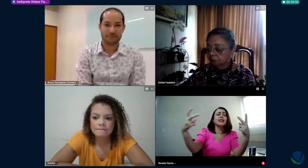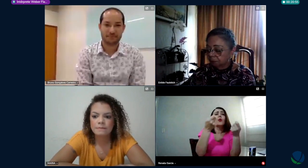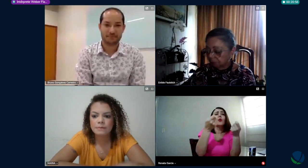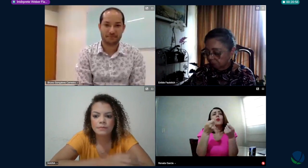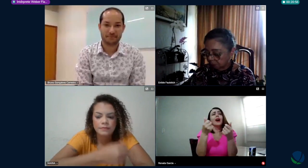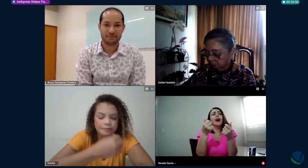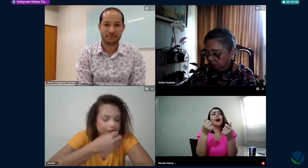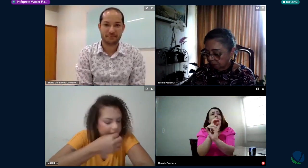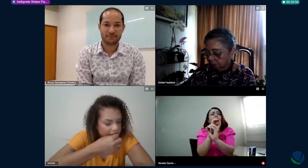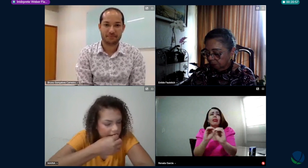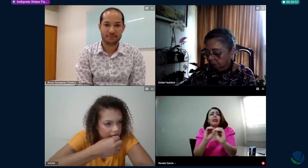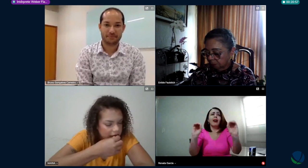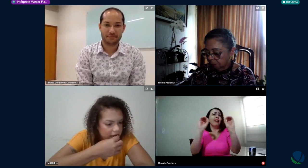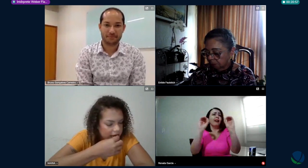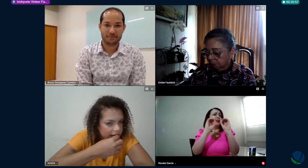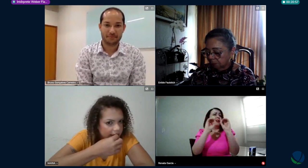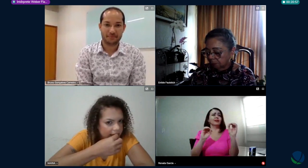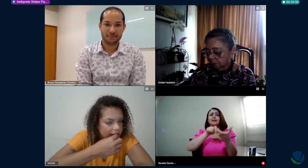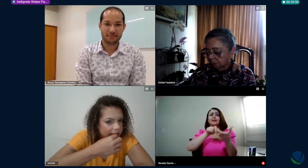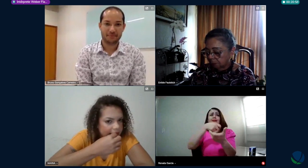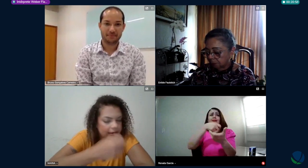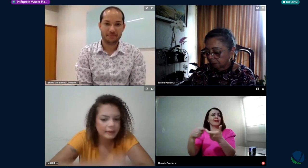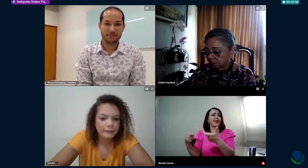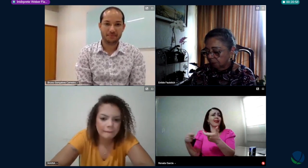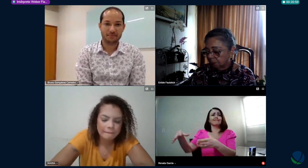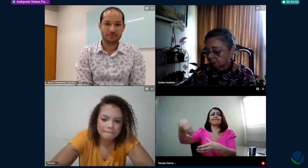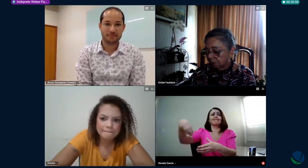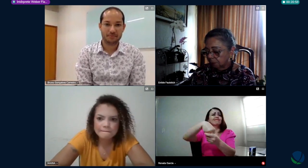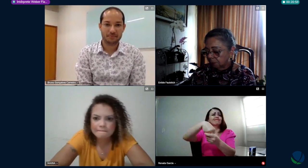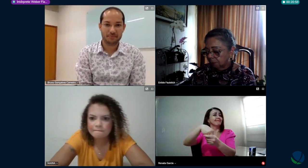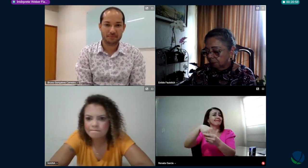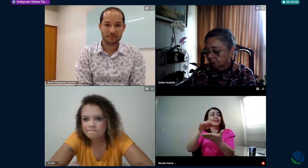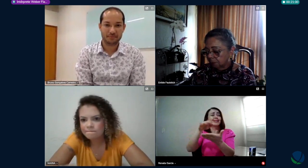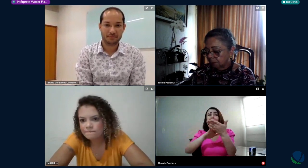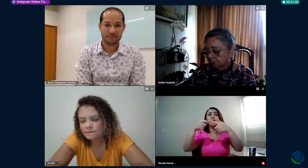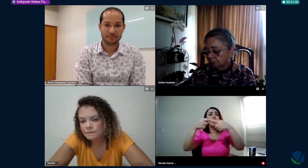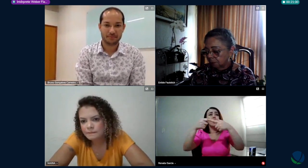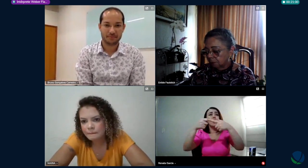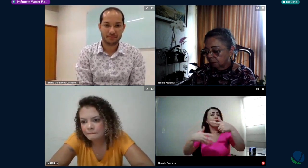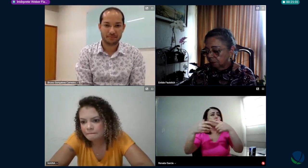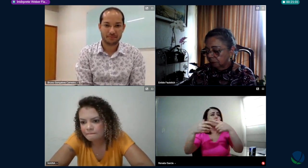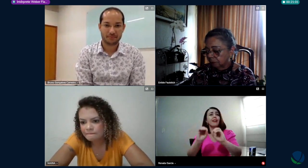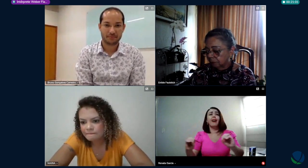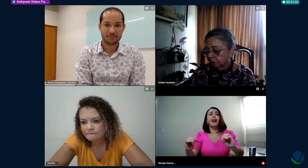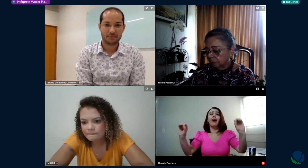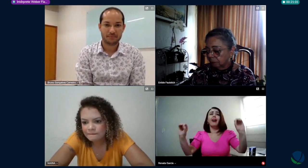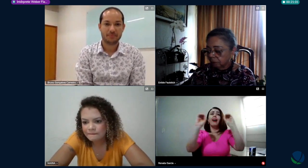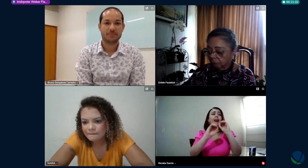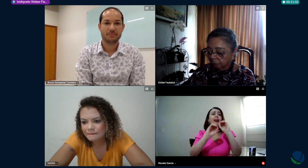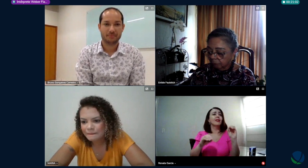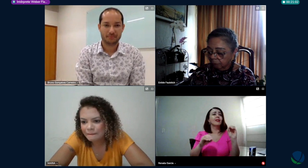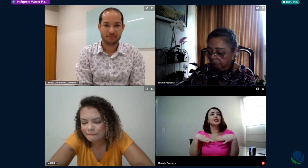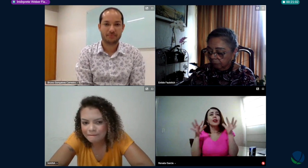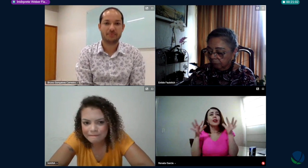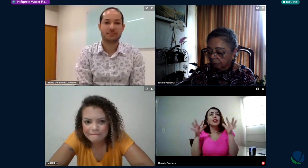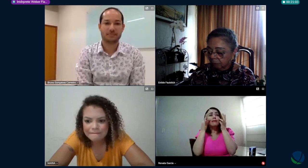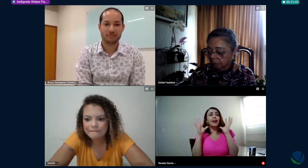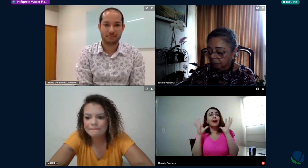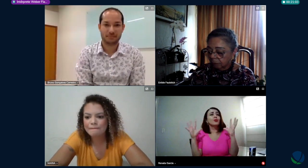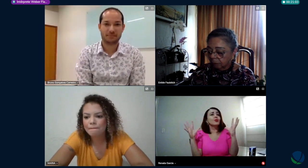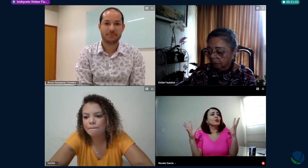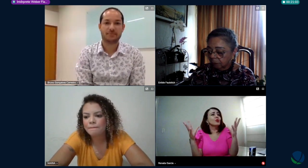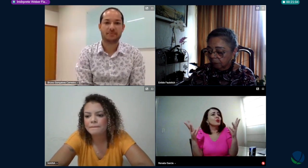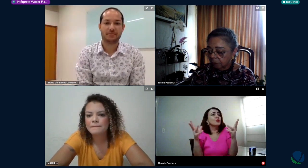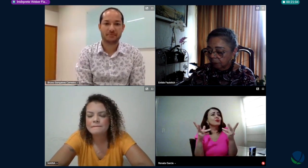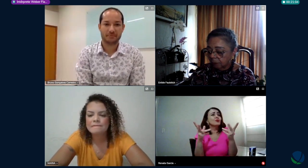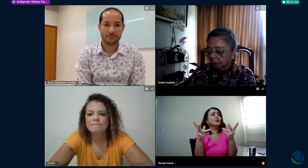percebi que existe uma quantidade muito pouca, ou quase nada, de sinais termo